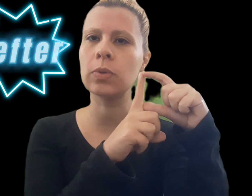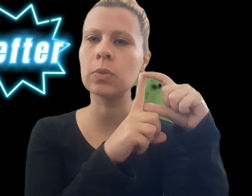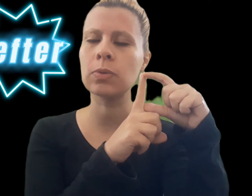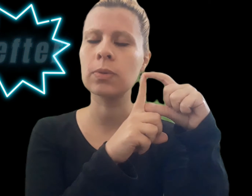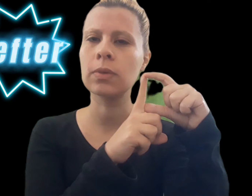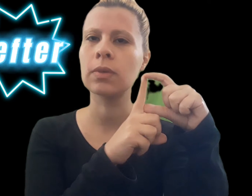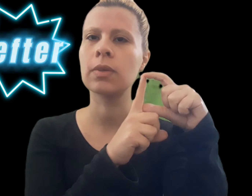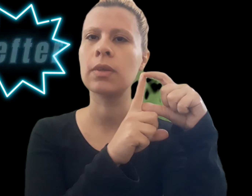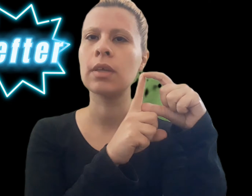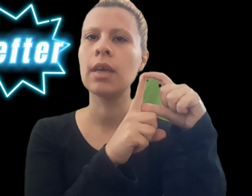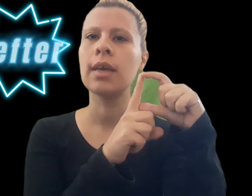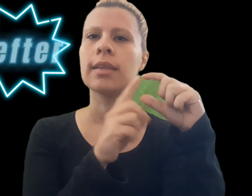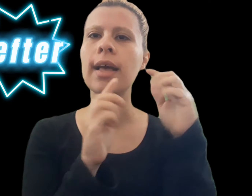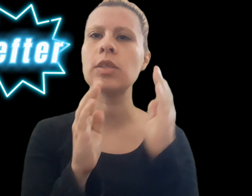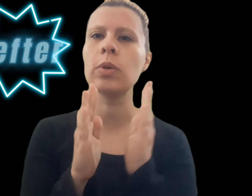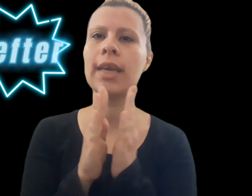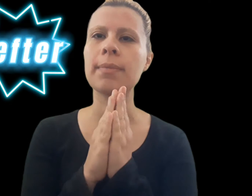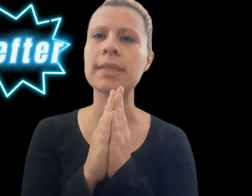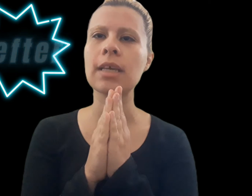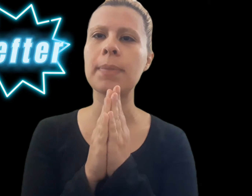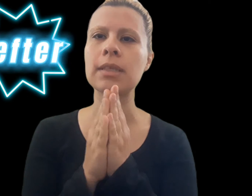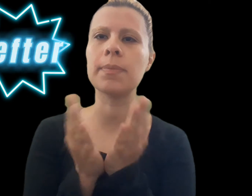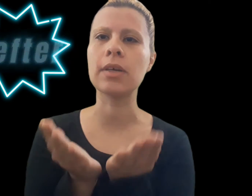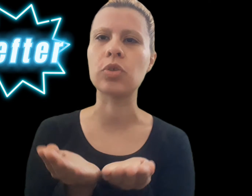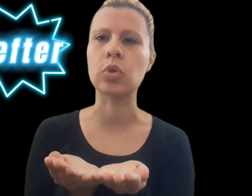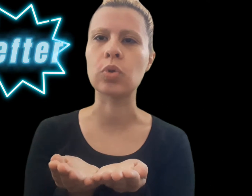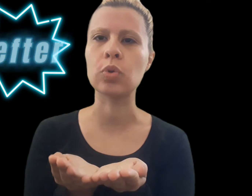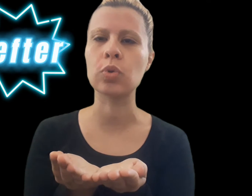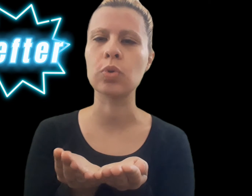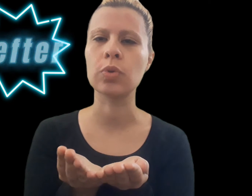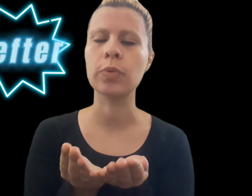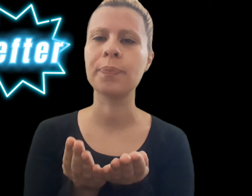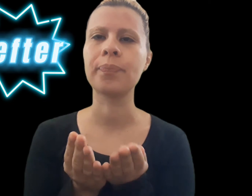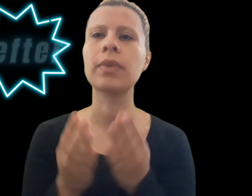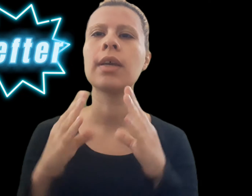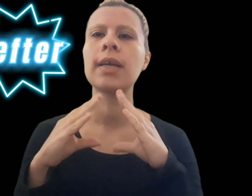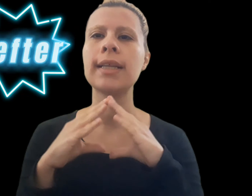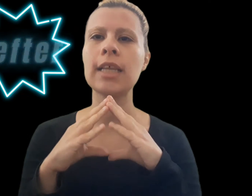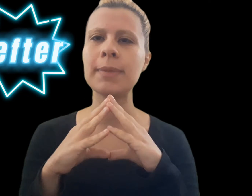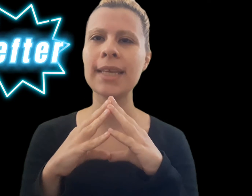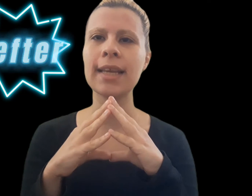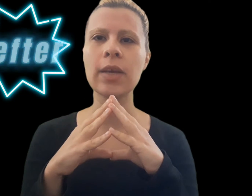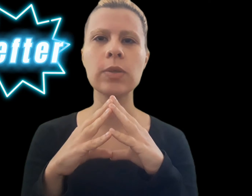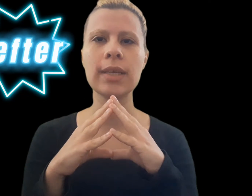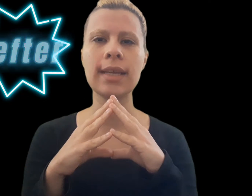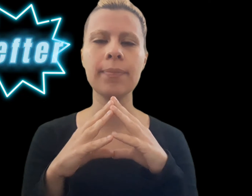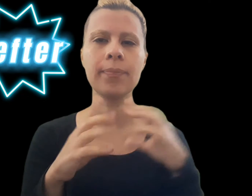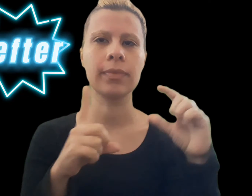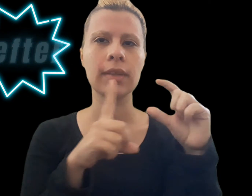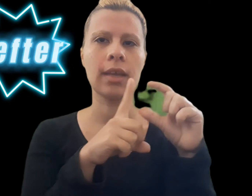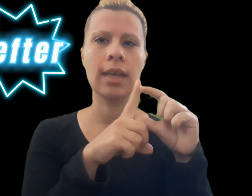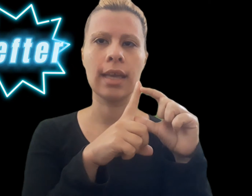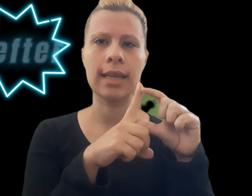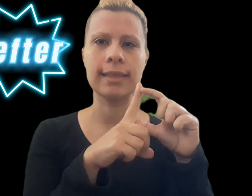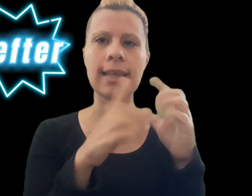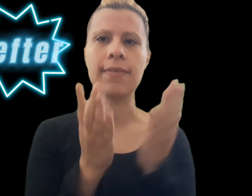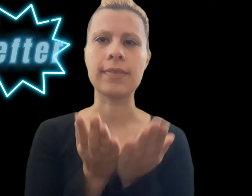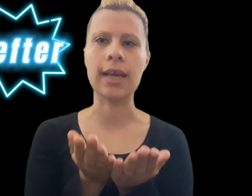dokunuyoruz. Daha sonra elimizi kapatıp açıyoruz. Net bir şekilde gösterelim. Defter.